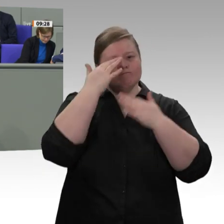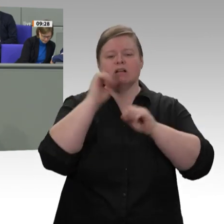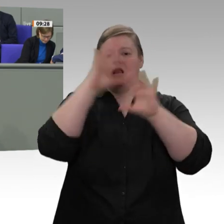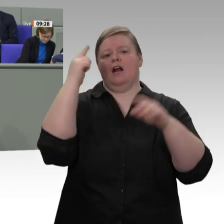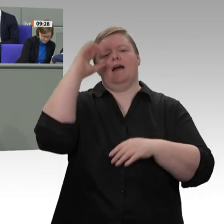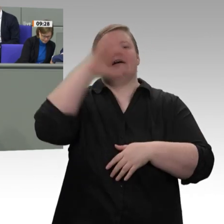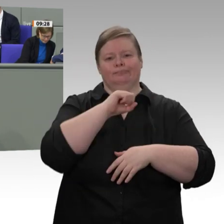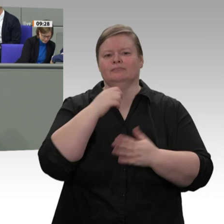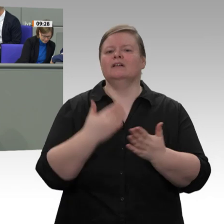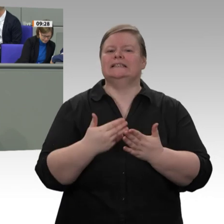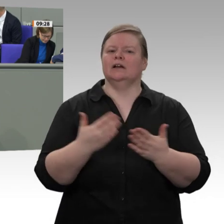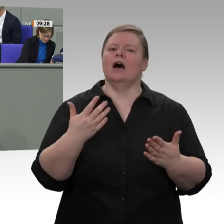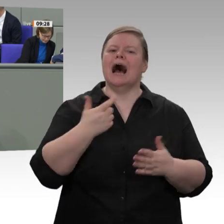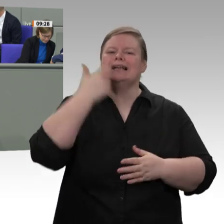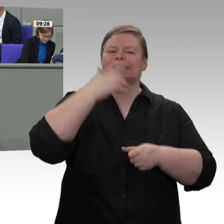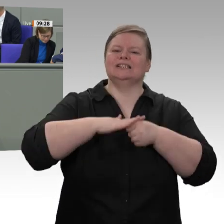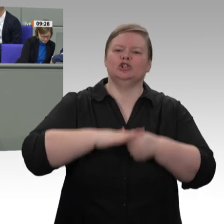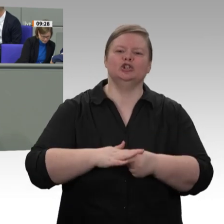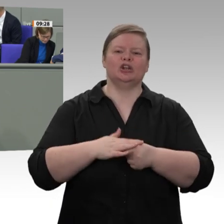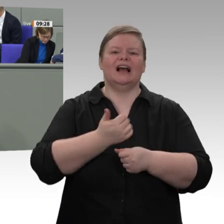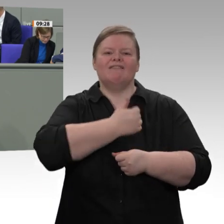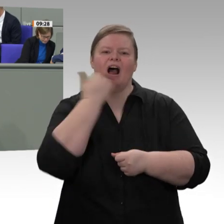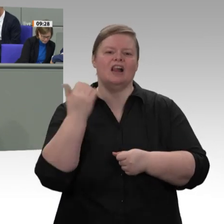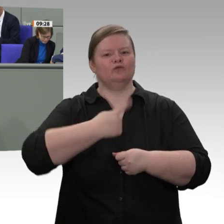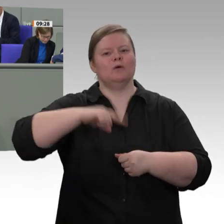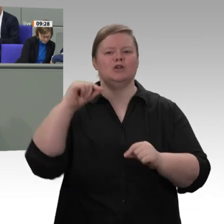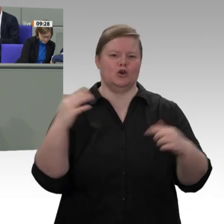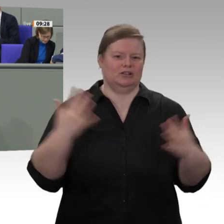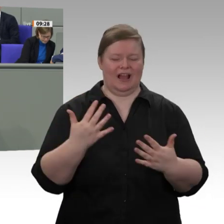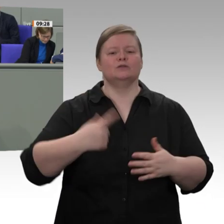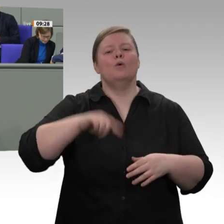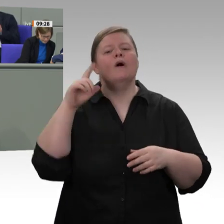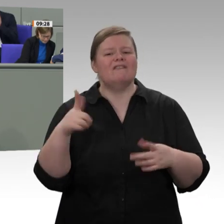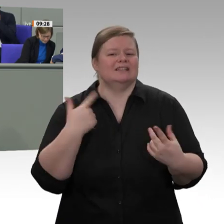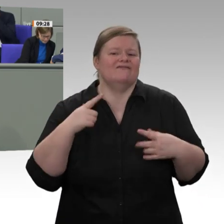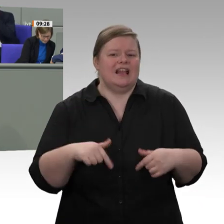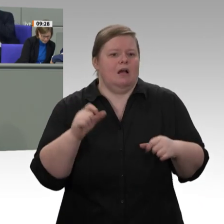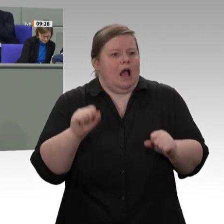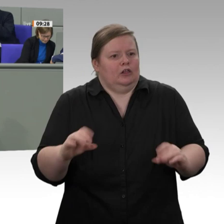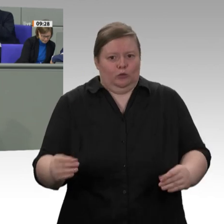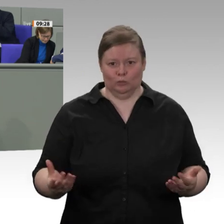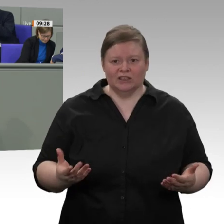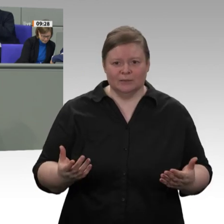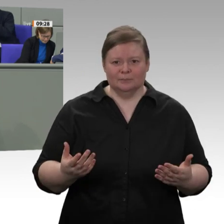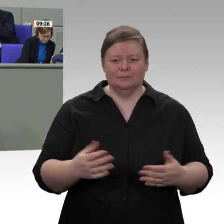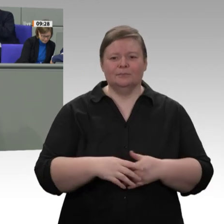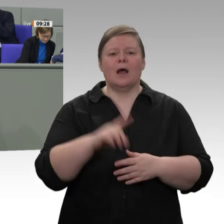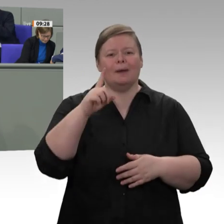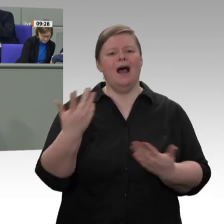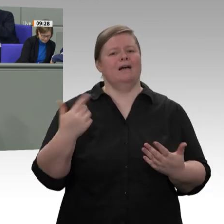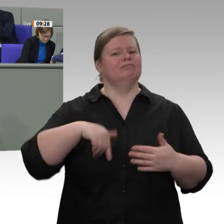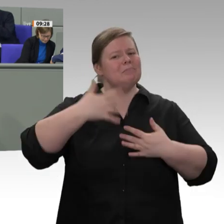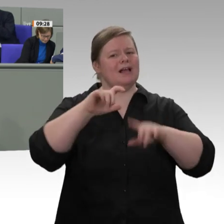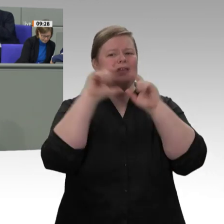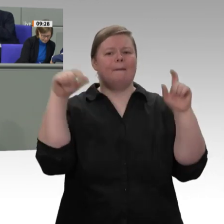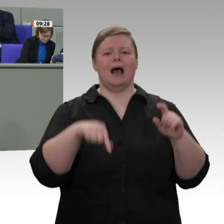den Weg gegeben hat, gilt. Dass die Würde des Menschen unantastbar ist, sie zu achten und zu schützen, ist Verpflichtung aller